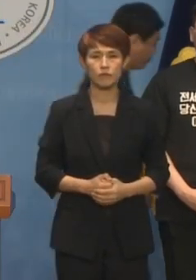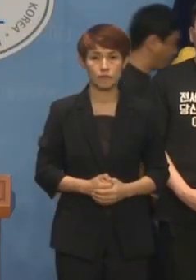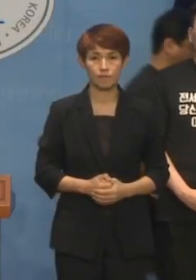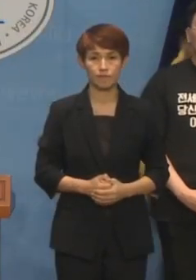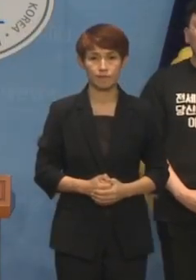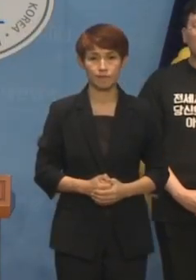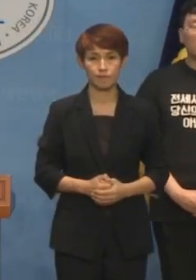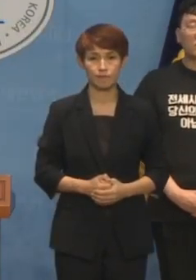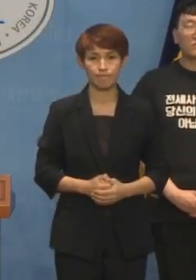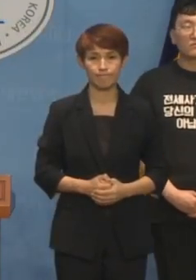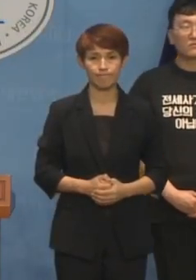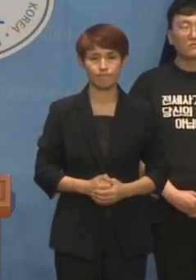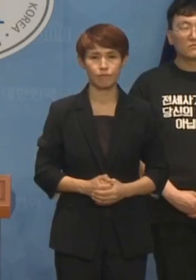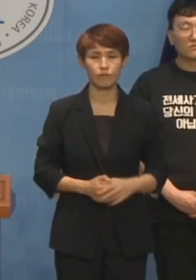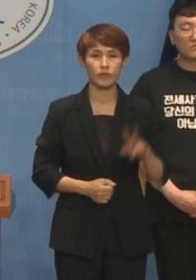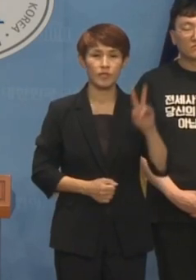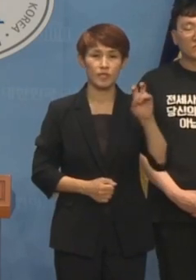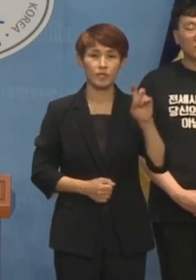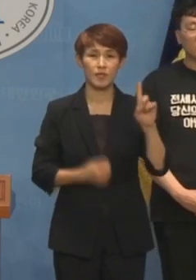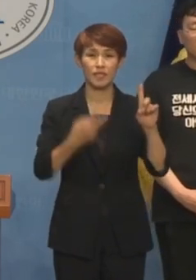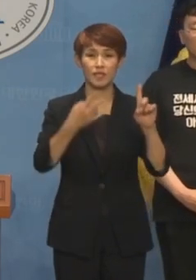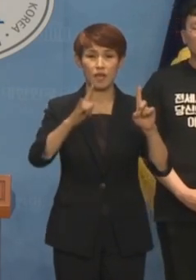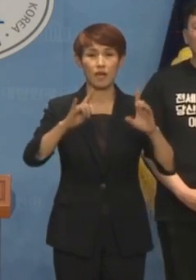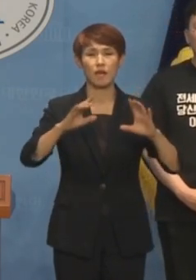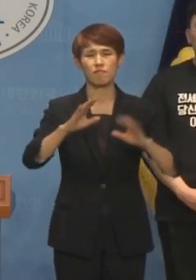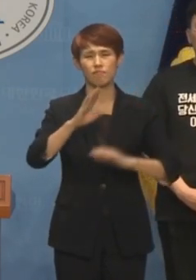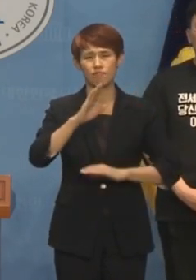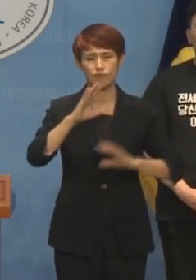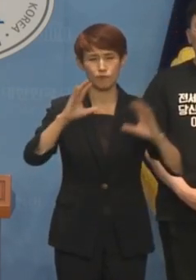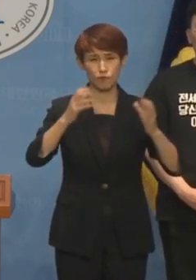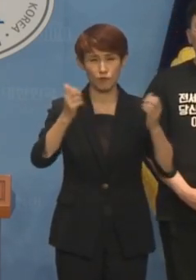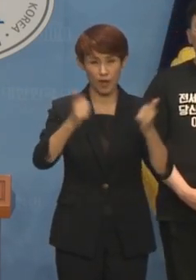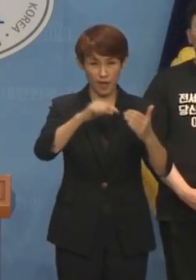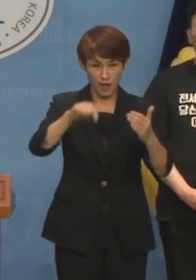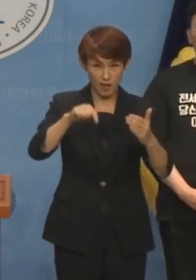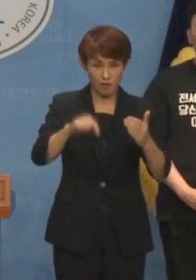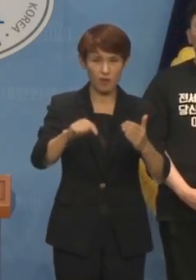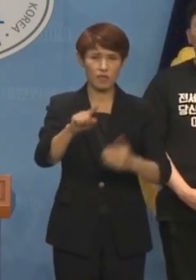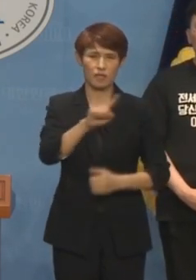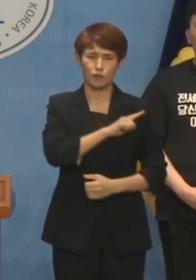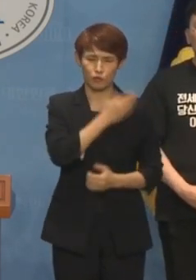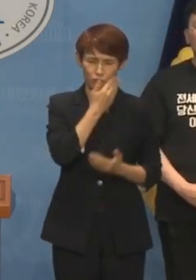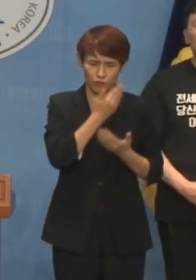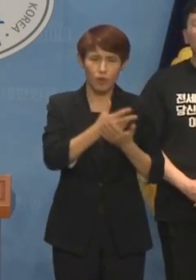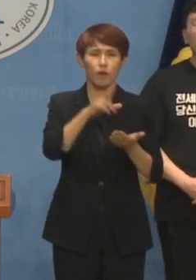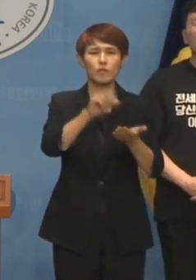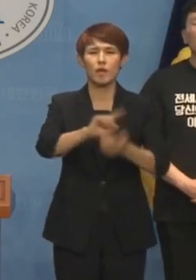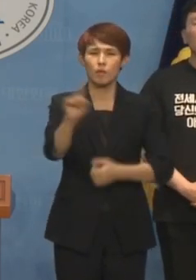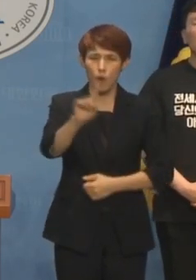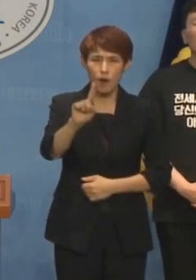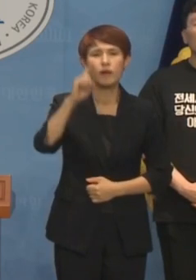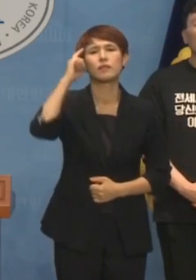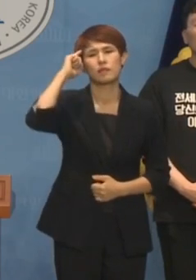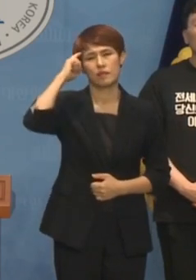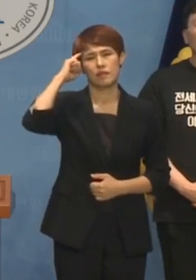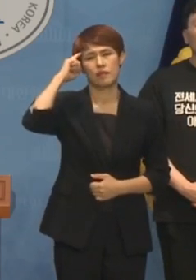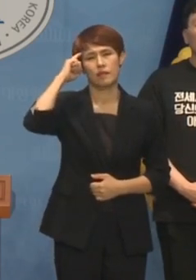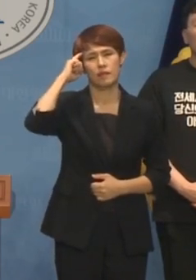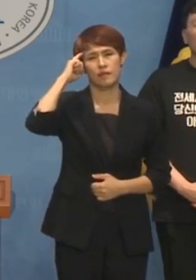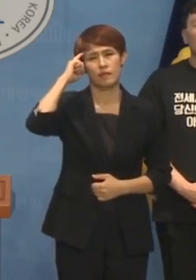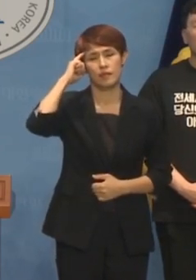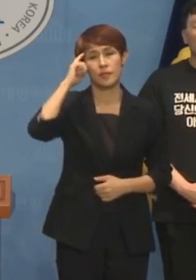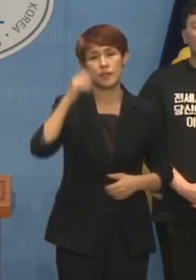네, 어쨌든 그 21대 최대 민생 의제가 뭔가 한번 생각해 볼 때가